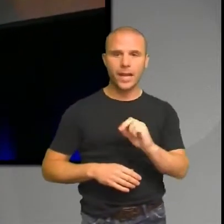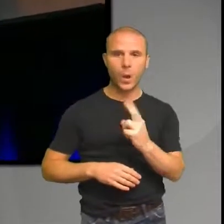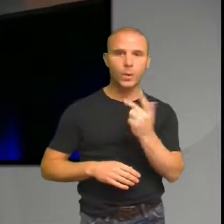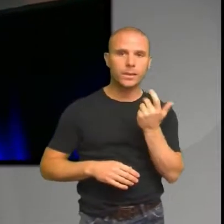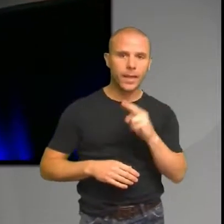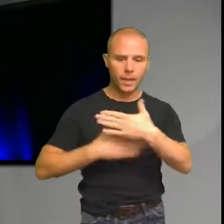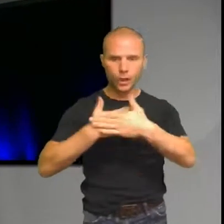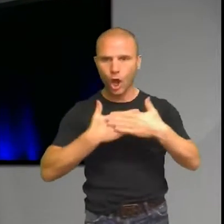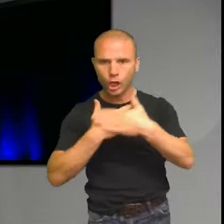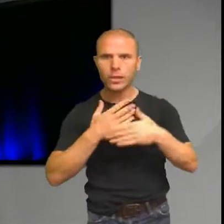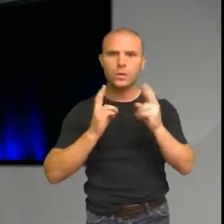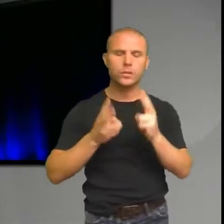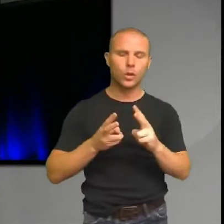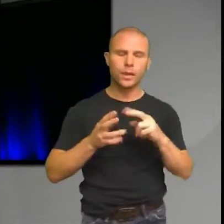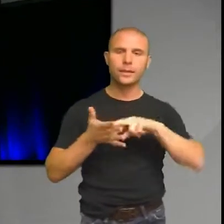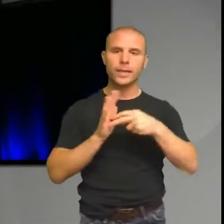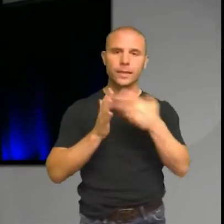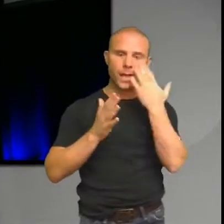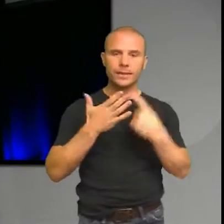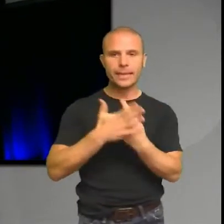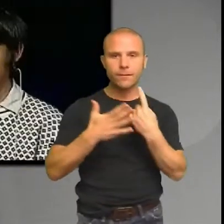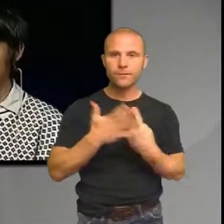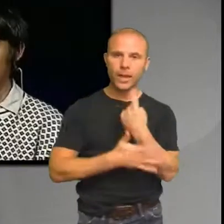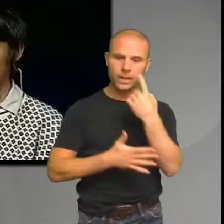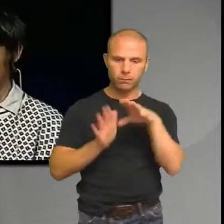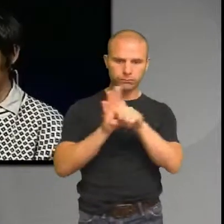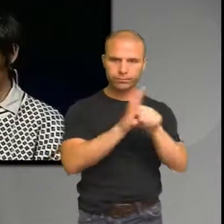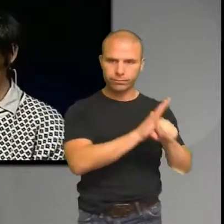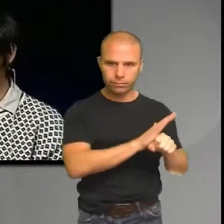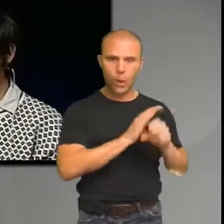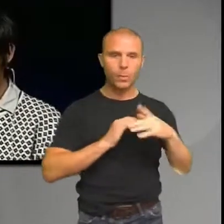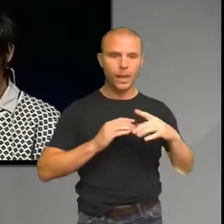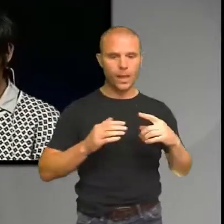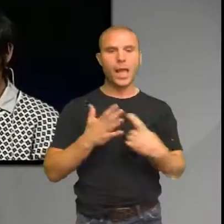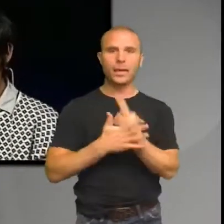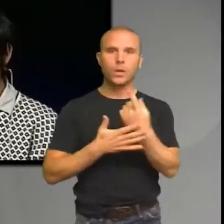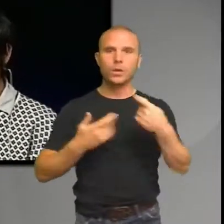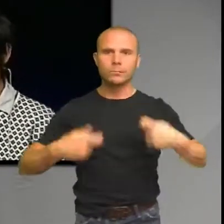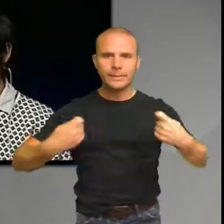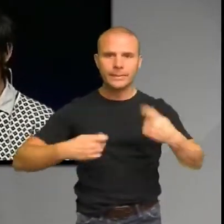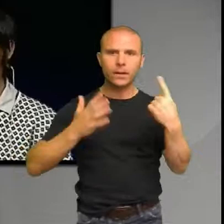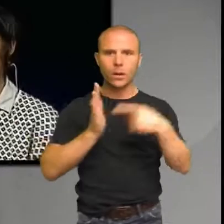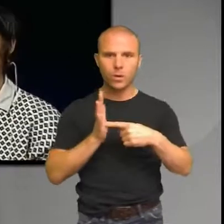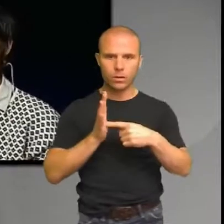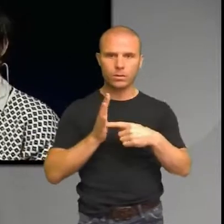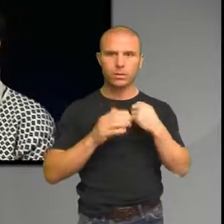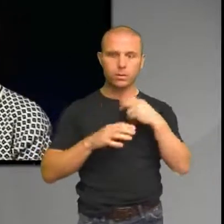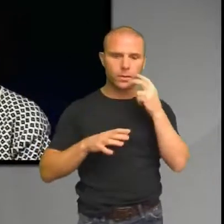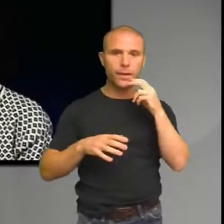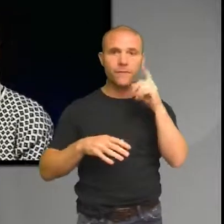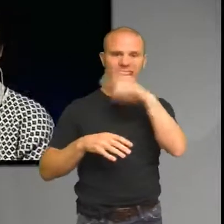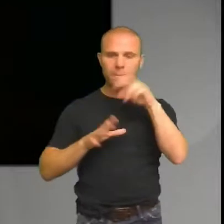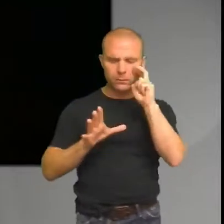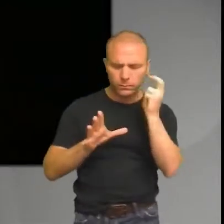som tillfälligt kan slås ut, så kallad SEU, Single Event Upset, där felsökningen slutar med att det inte finner något